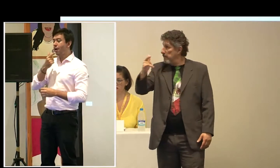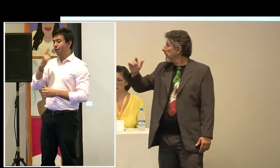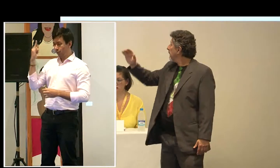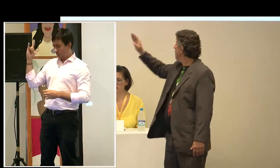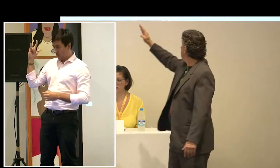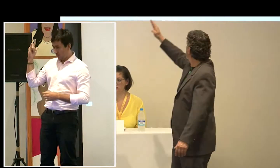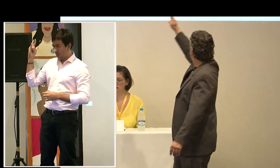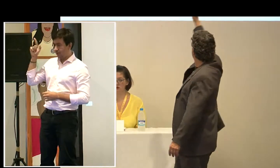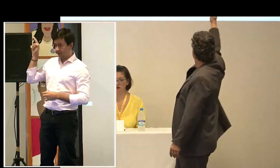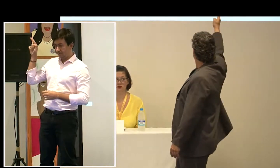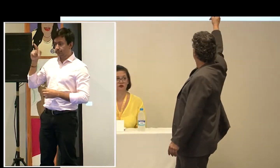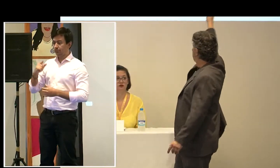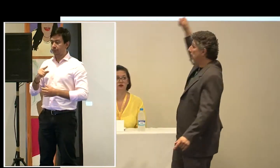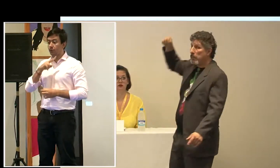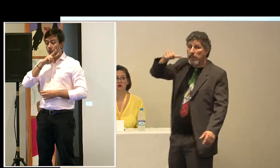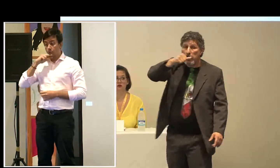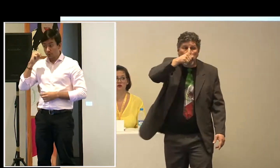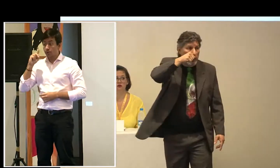vocês.